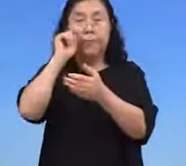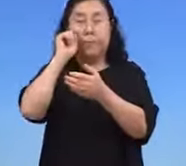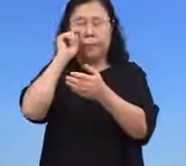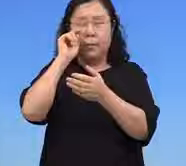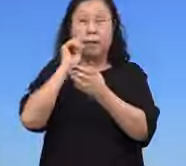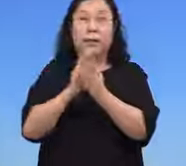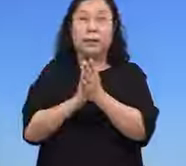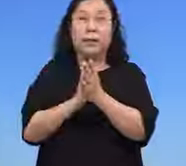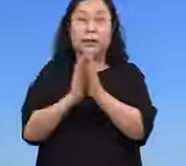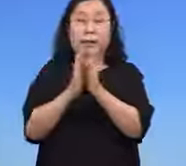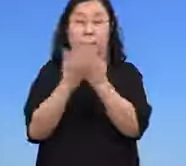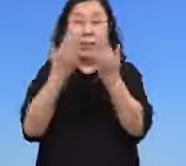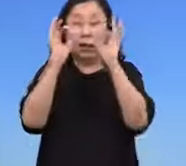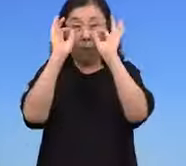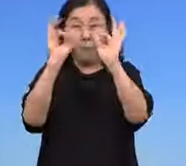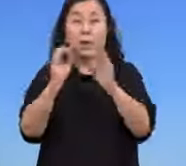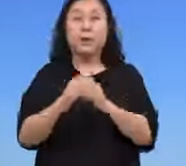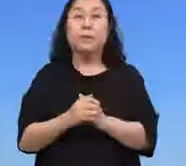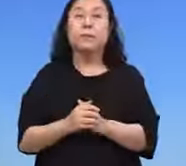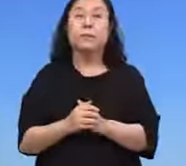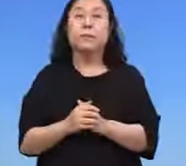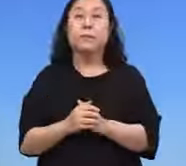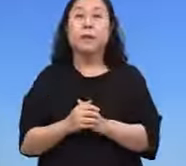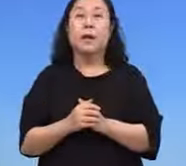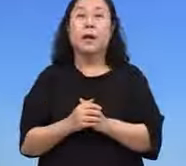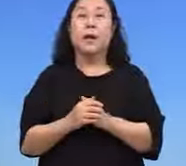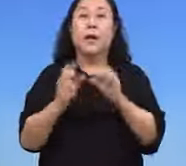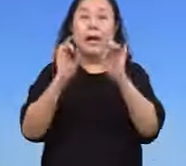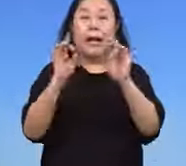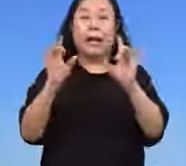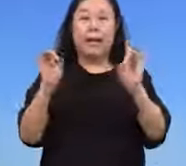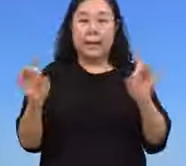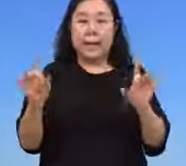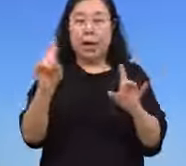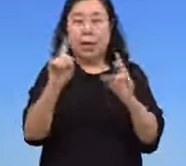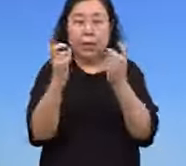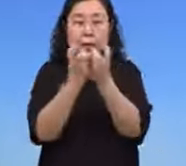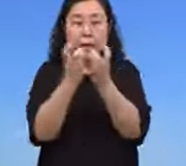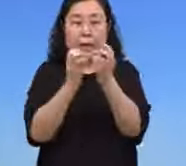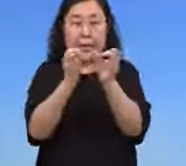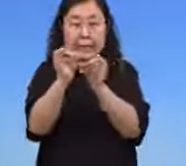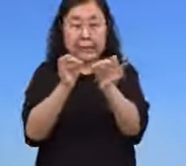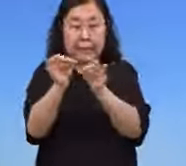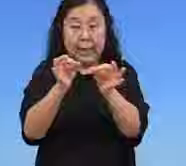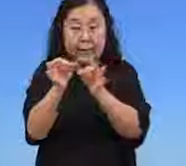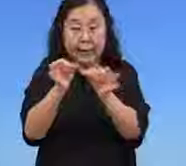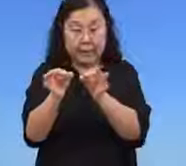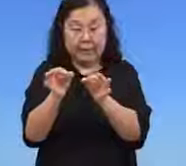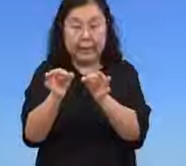설명하는 참 좋은 책인데요, 이 책에 보면은 여기 나오는 각각 어떻게